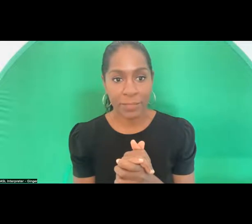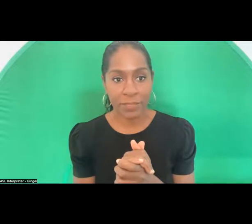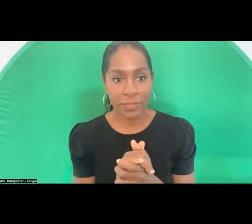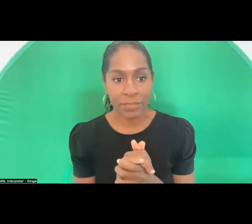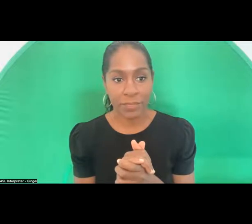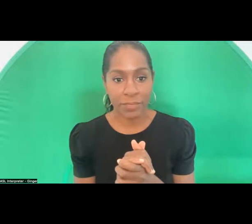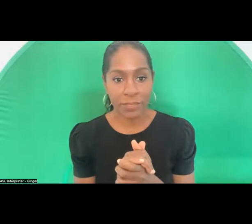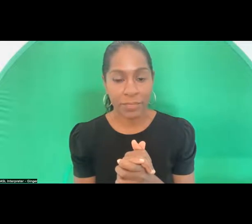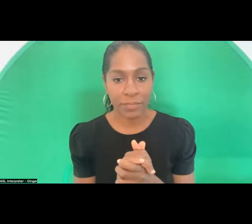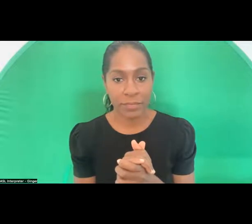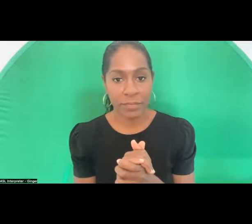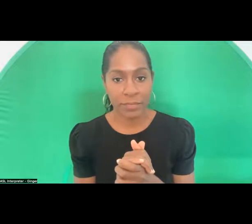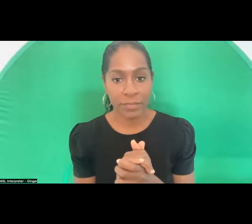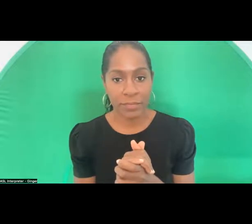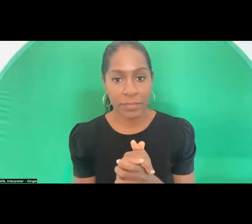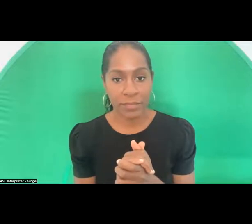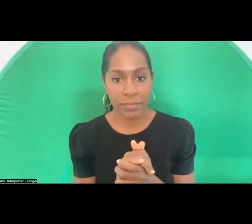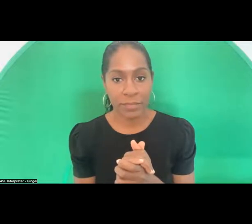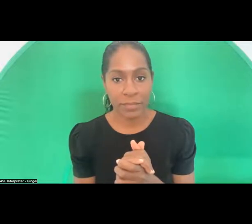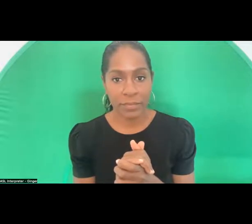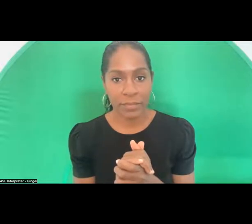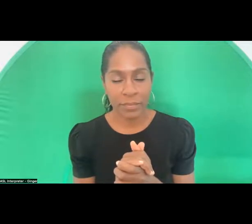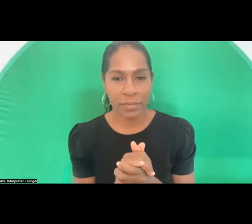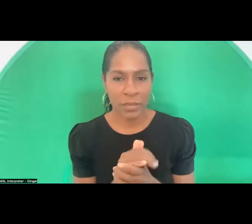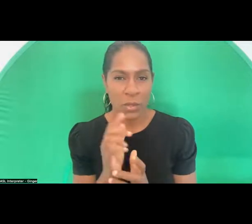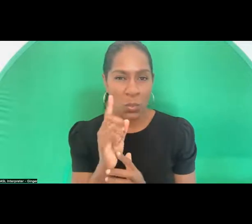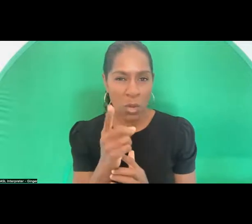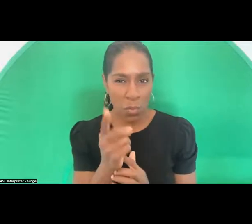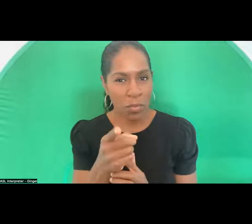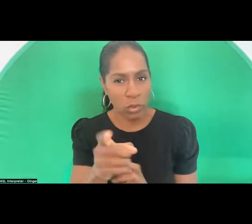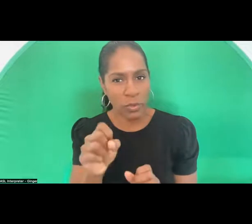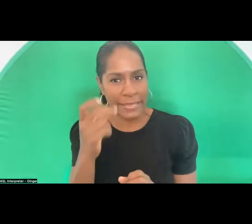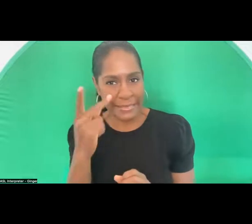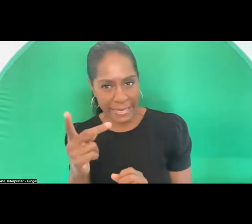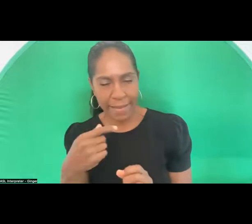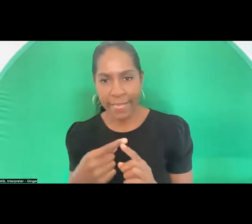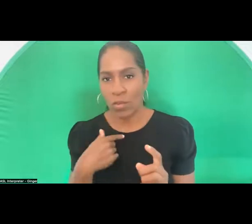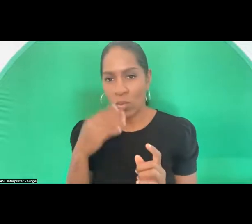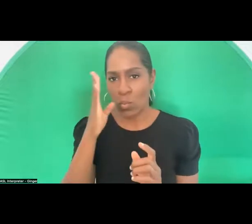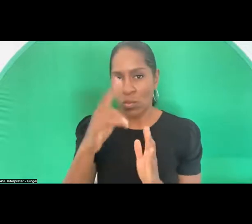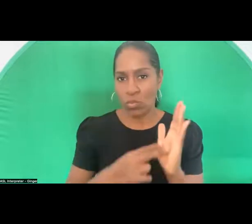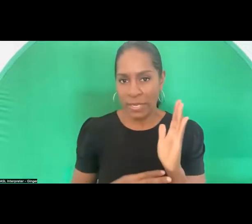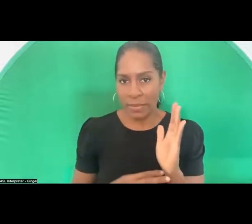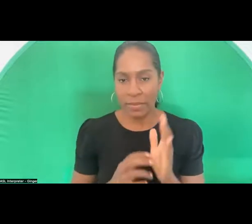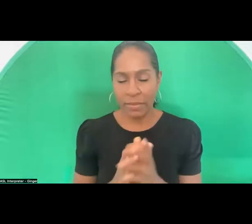Voy a darte un segundito para que puedas compartir la encuesta en la pantalla antes de leerla